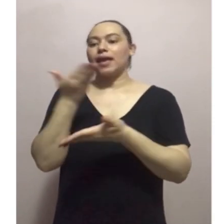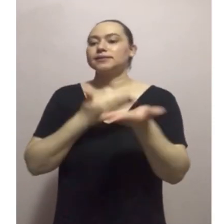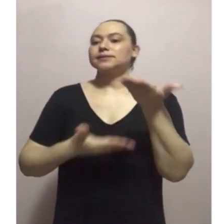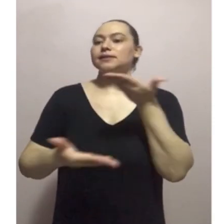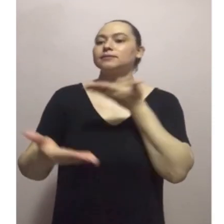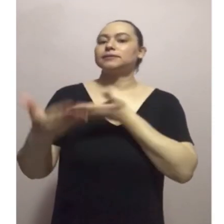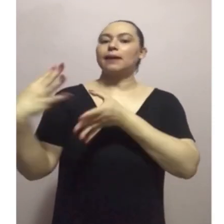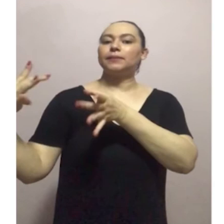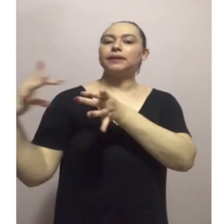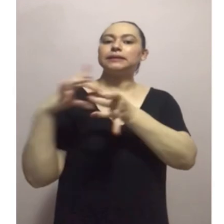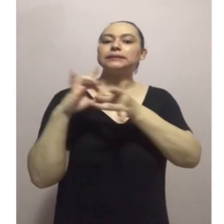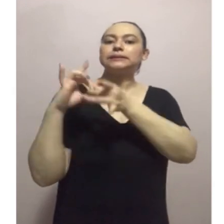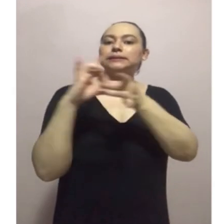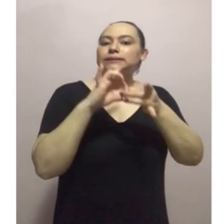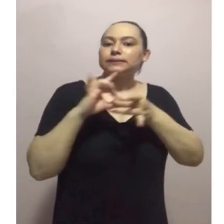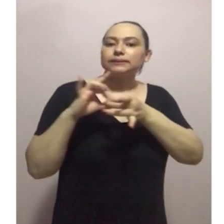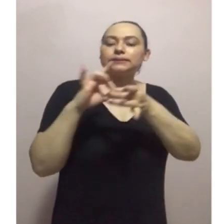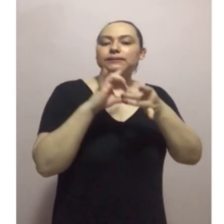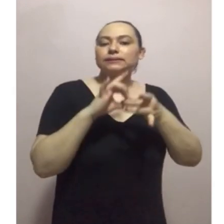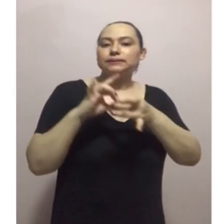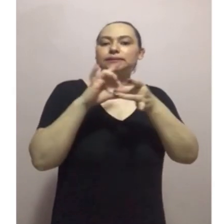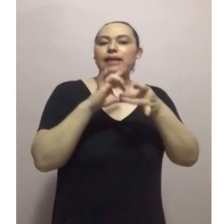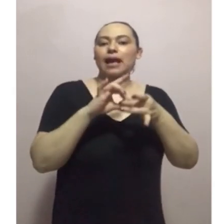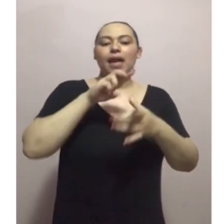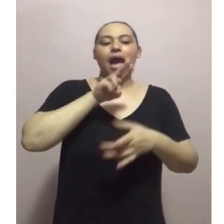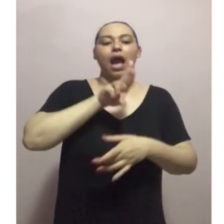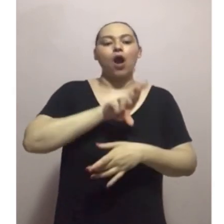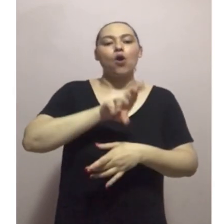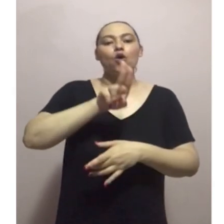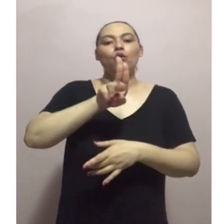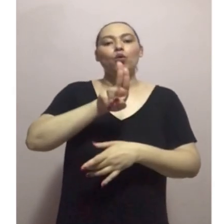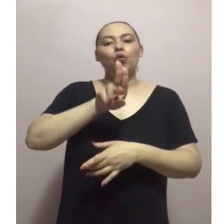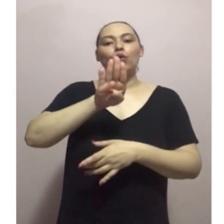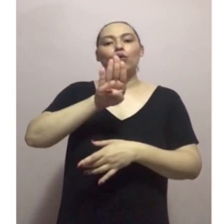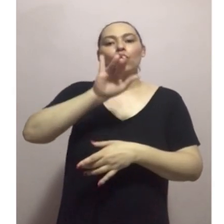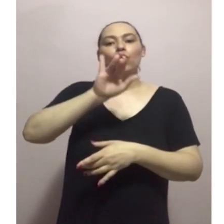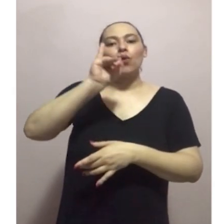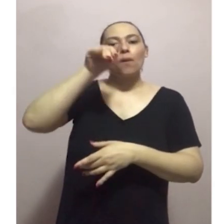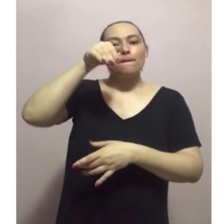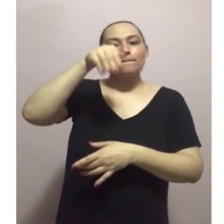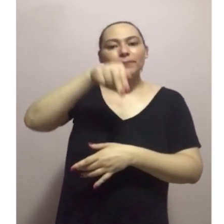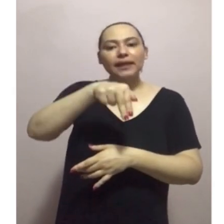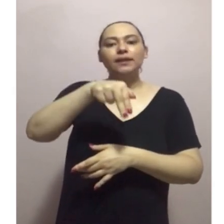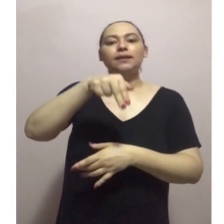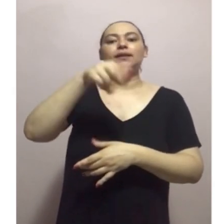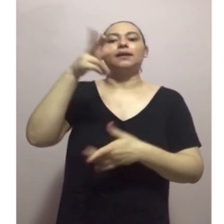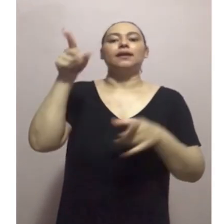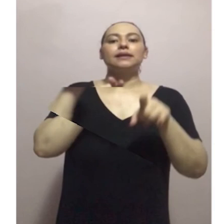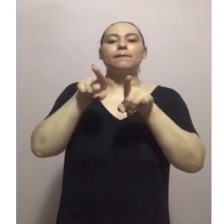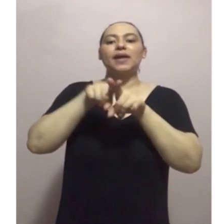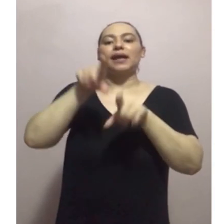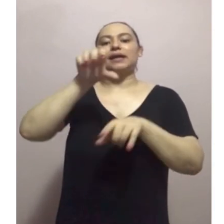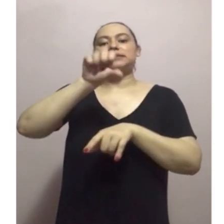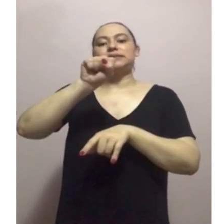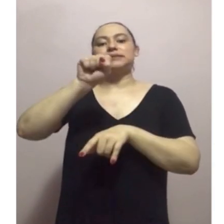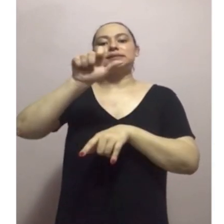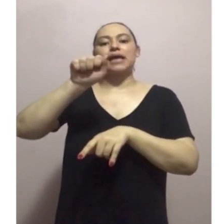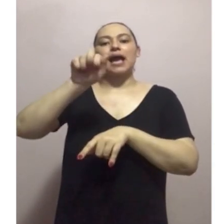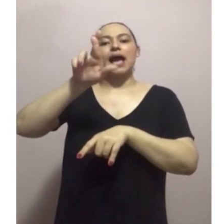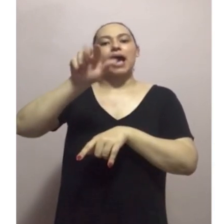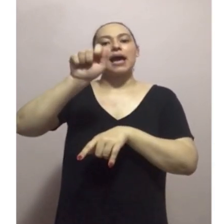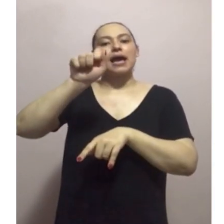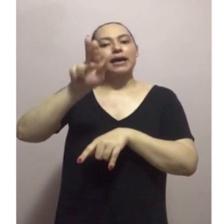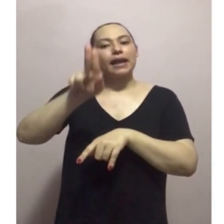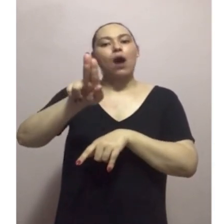essa interseção entre a Rubim e a Sarau, que é a gente não fazer de qualquer jeito, né? A gente se desafiar um